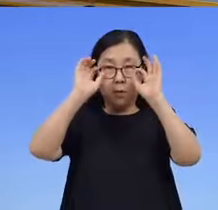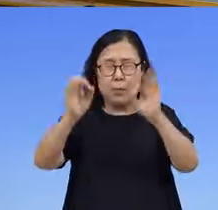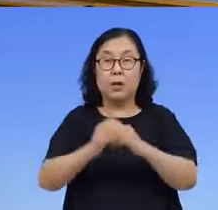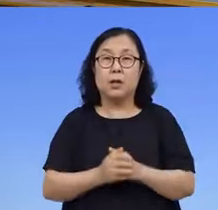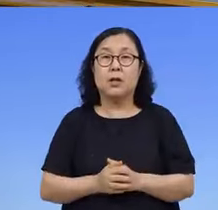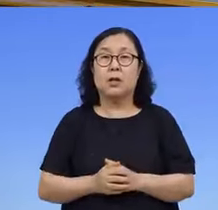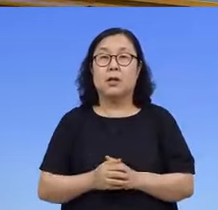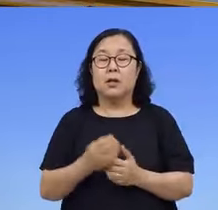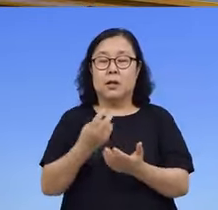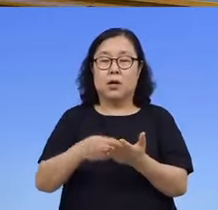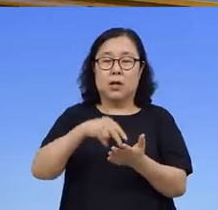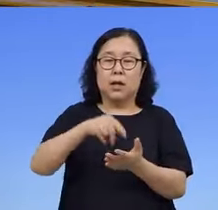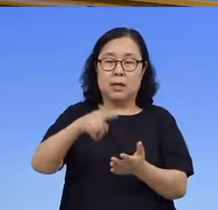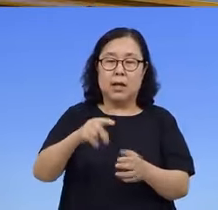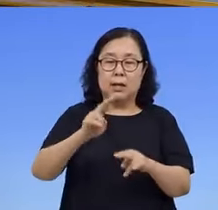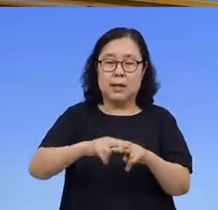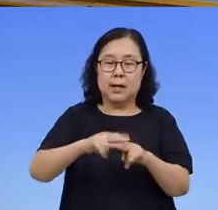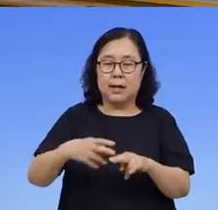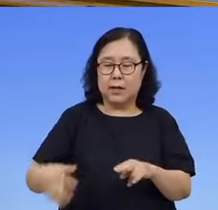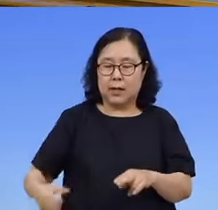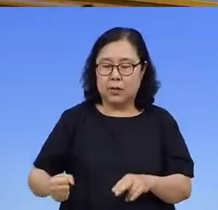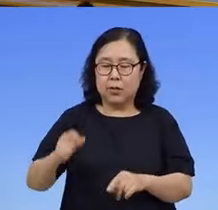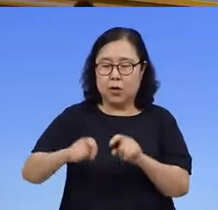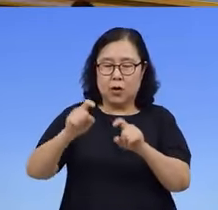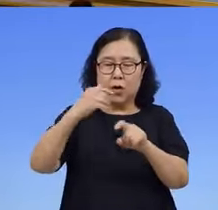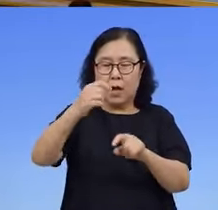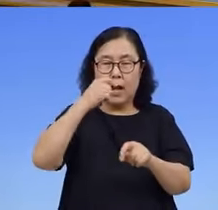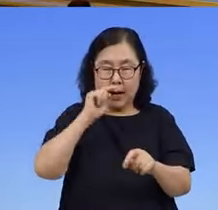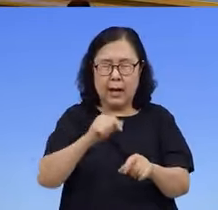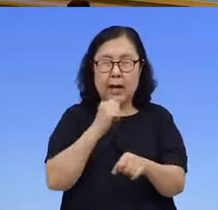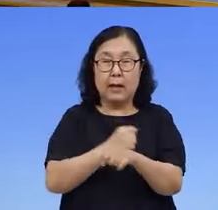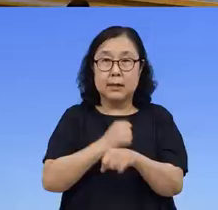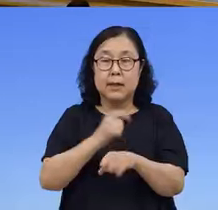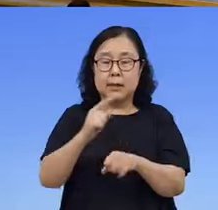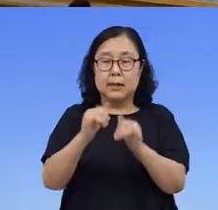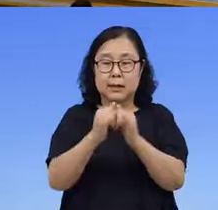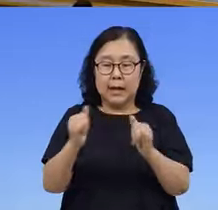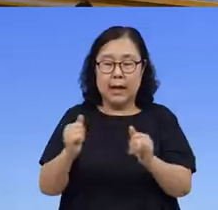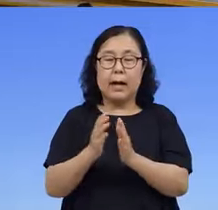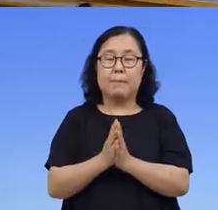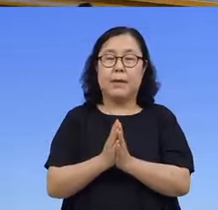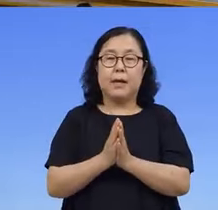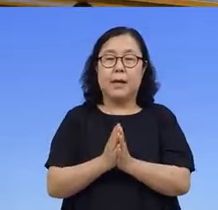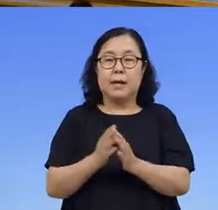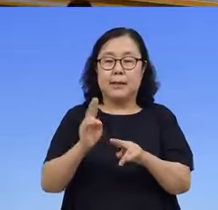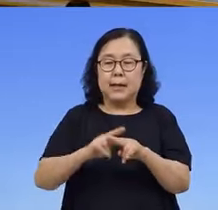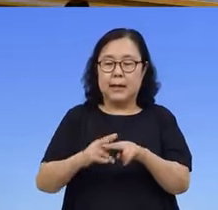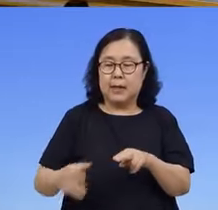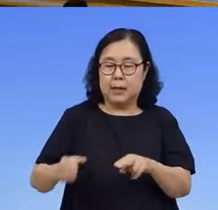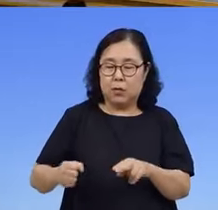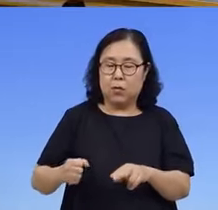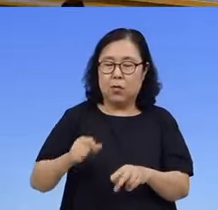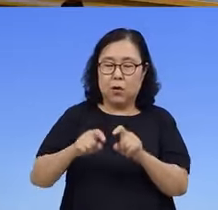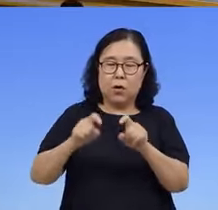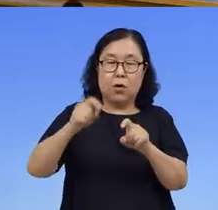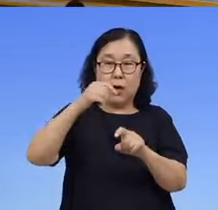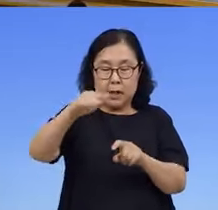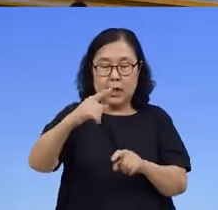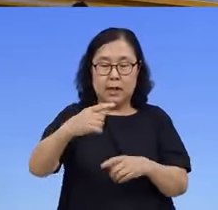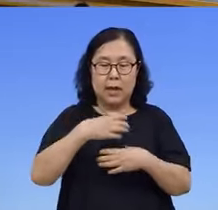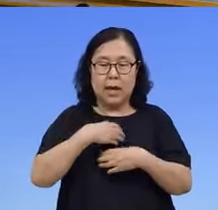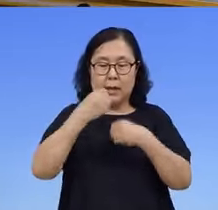보세요. 예수께서 이르시되 일어나 내 자리를 들고 걸어가라 하시니 그 사람이 곧 나아서 자리를 들고 걸어가니라.